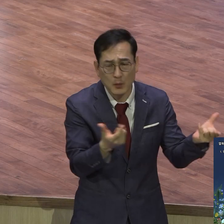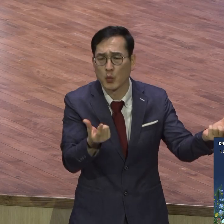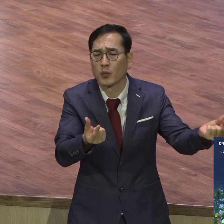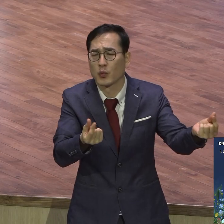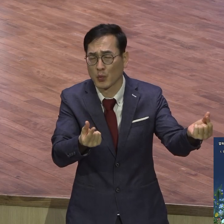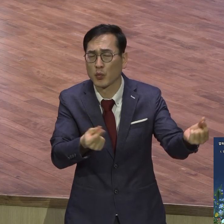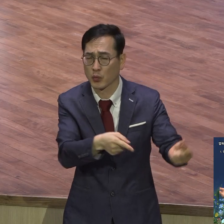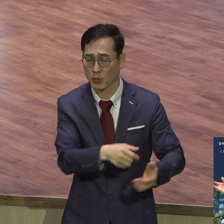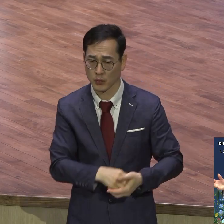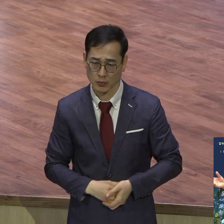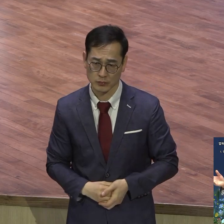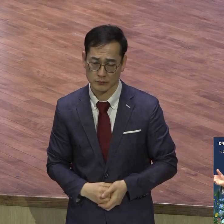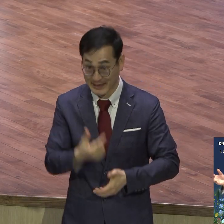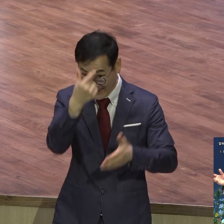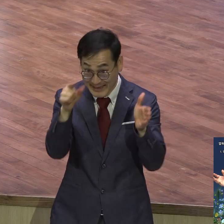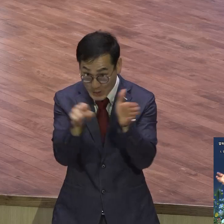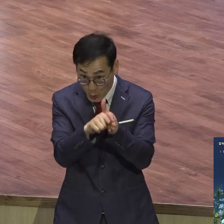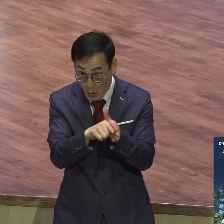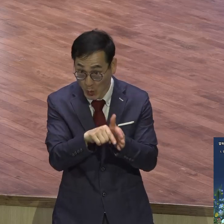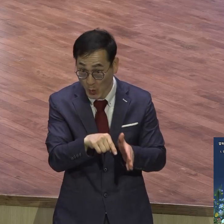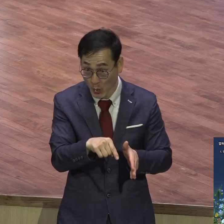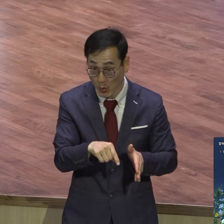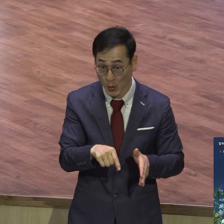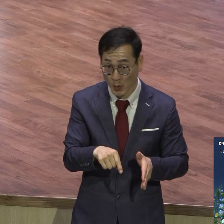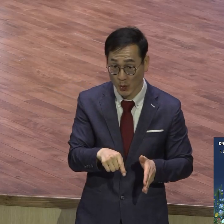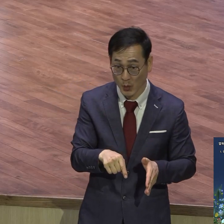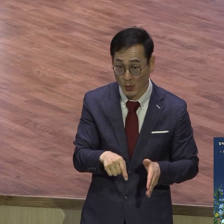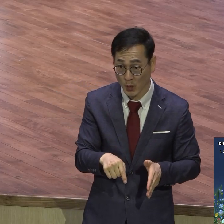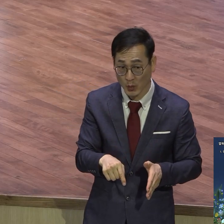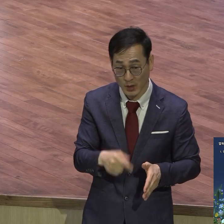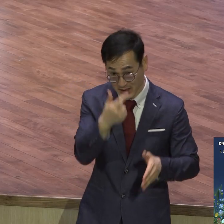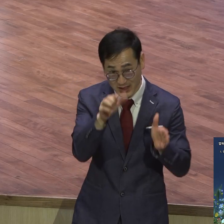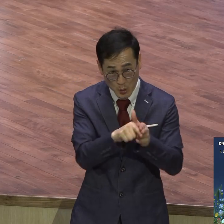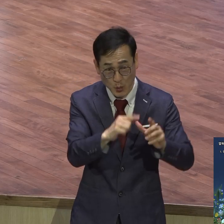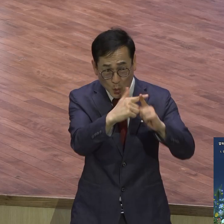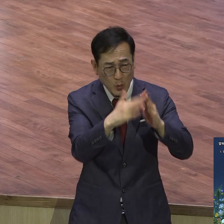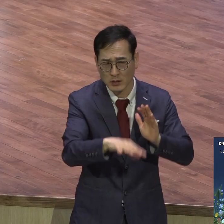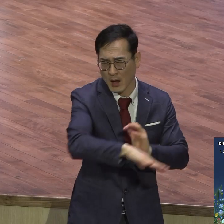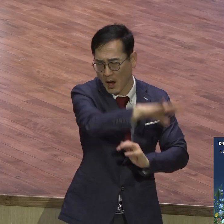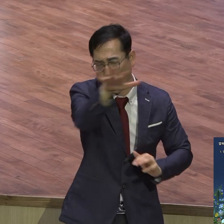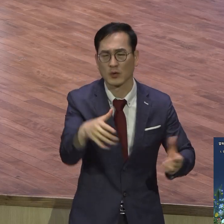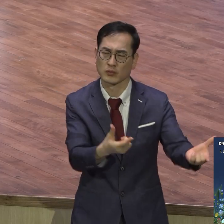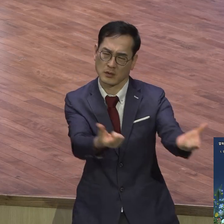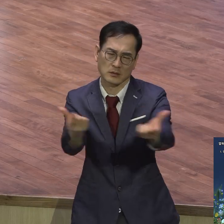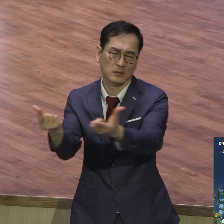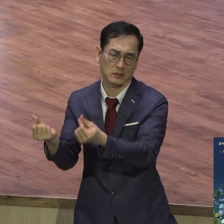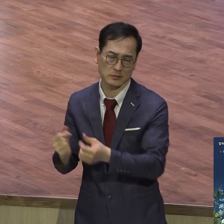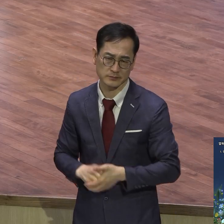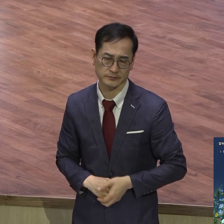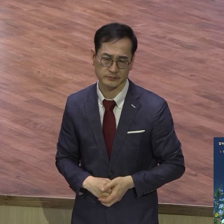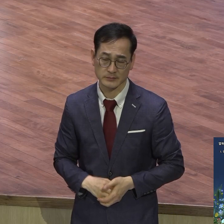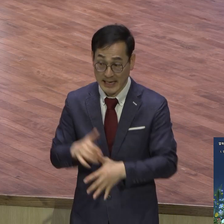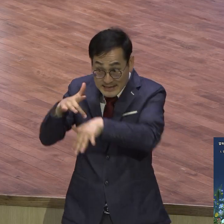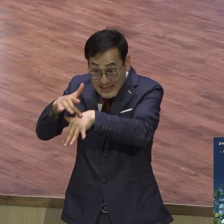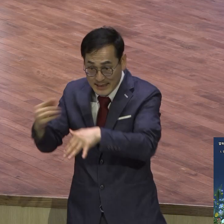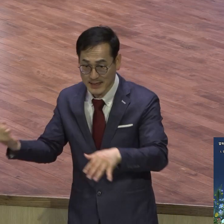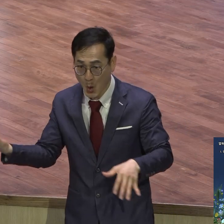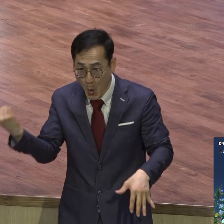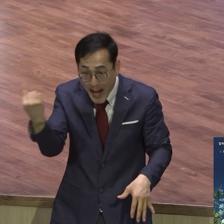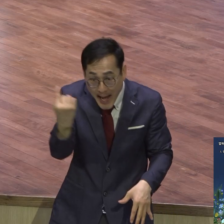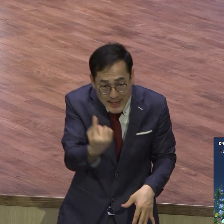단체요. 지금 기독교가 세계 기독교가 다 그러고 있다니까 지금 사단이 교묘하게 교회 안에 들어왔어도